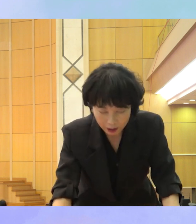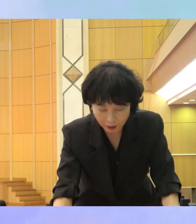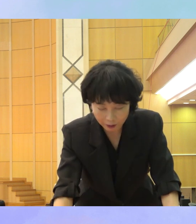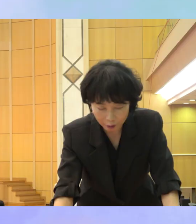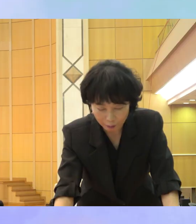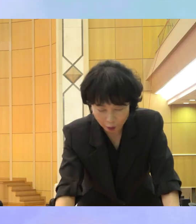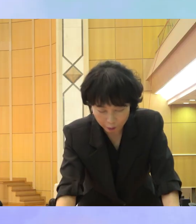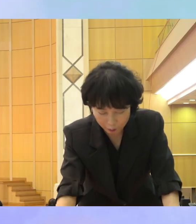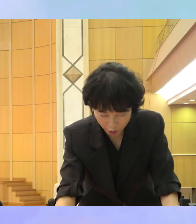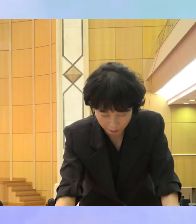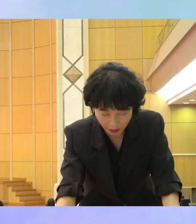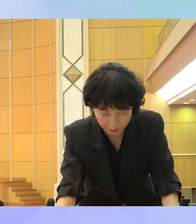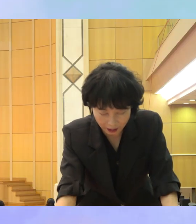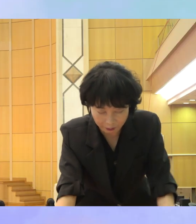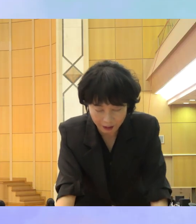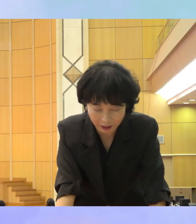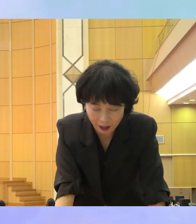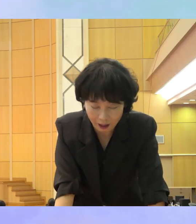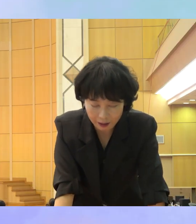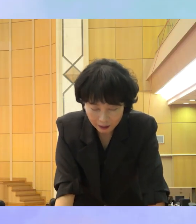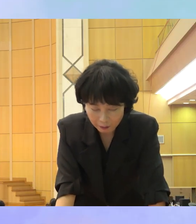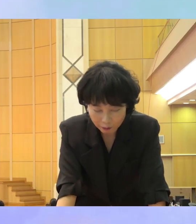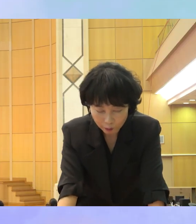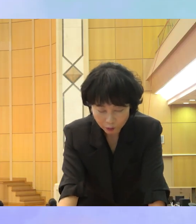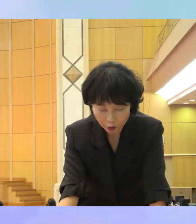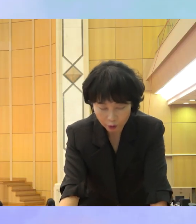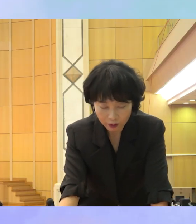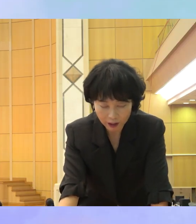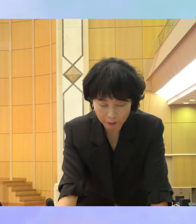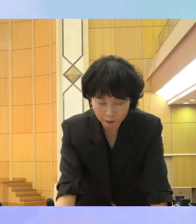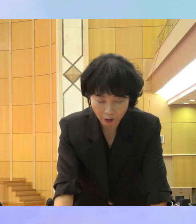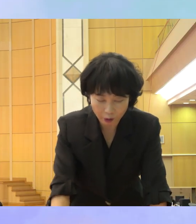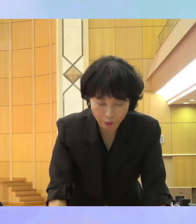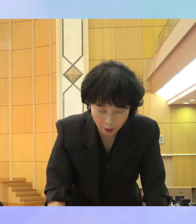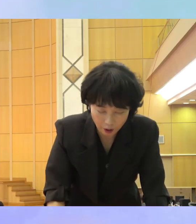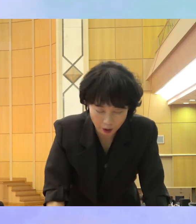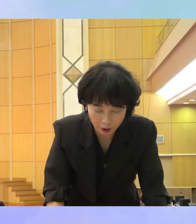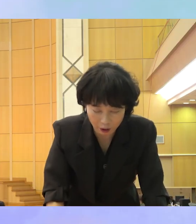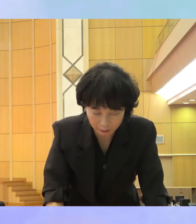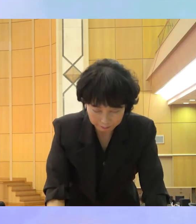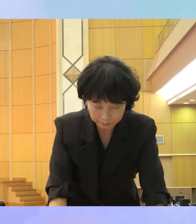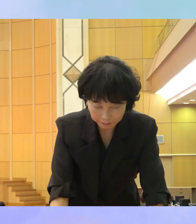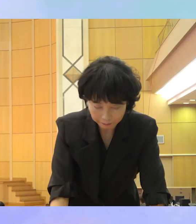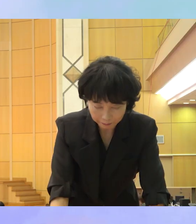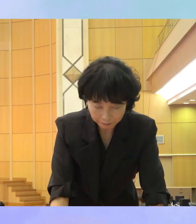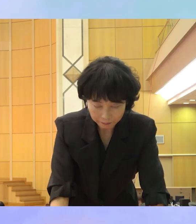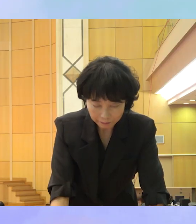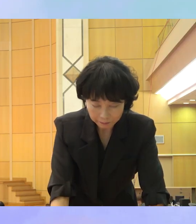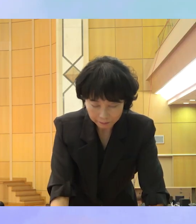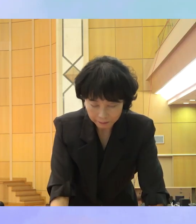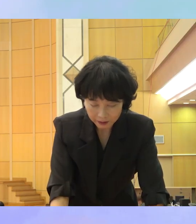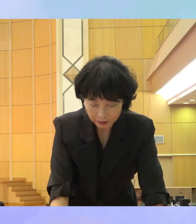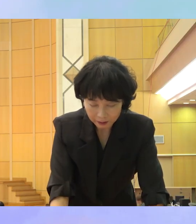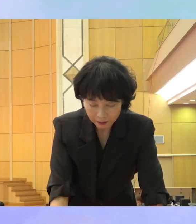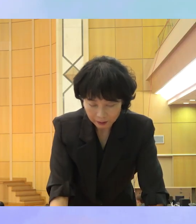볼 때에도 부러워할 만큼 주님이 주신 복을 누리는 자들 다 되어지기를 원합니다.